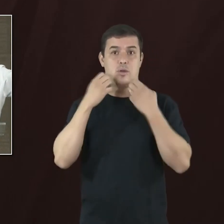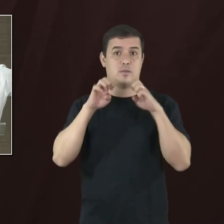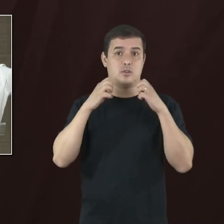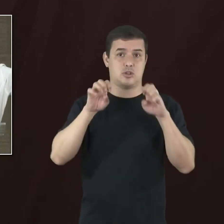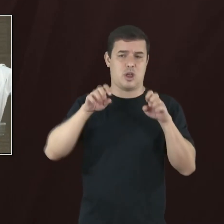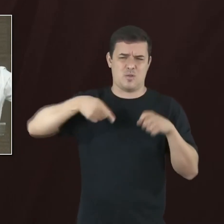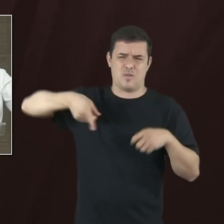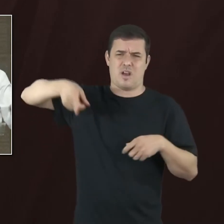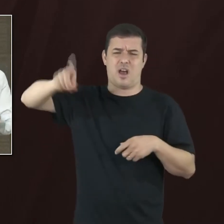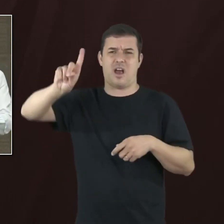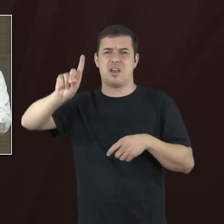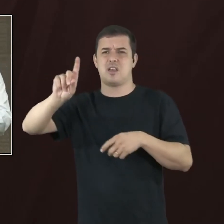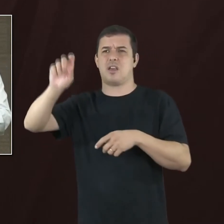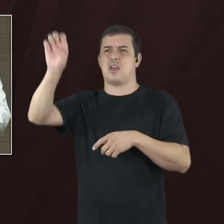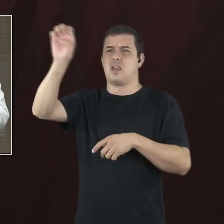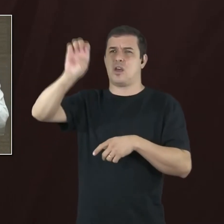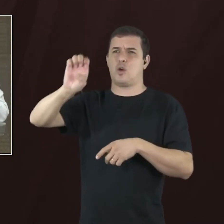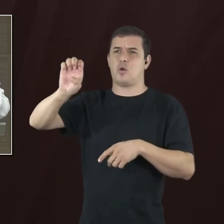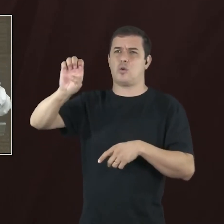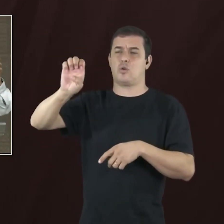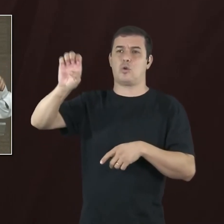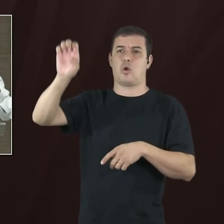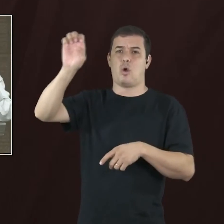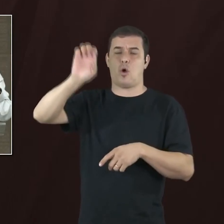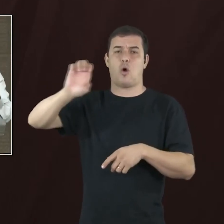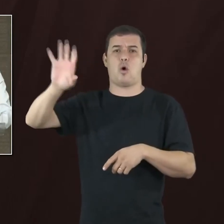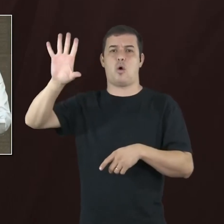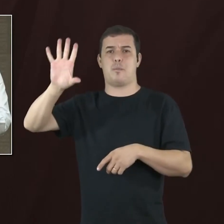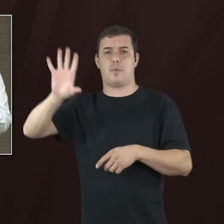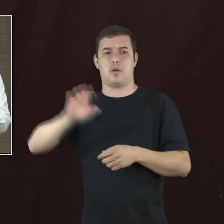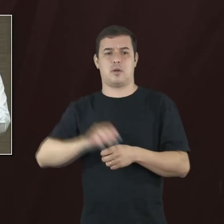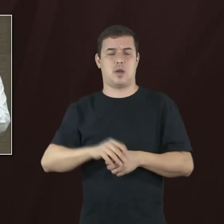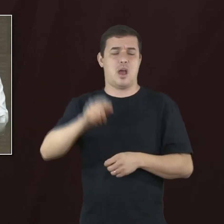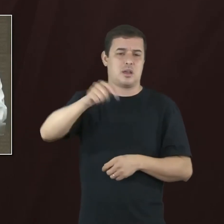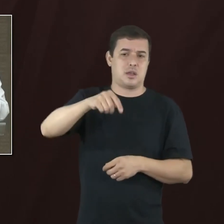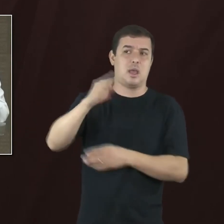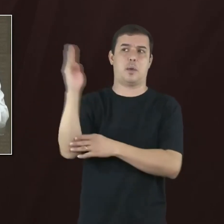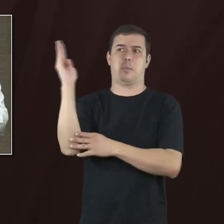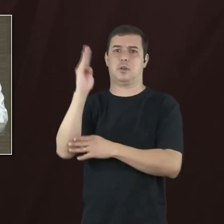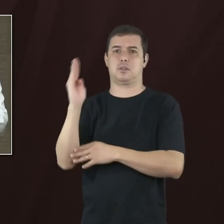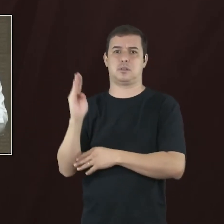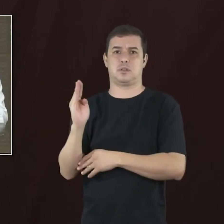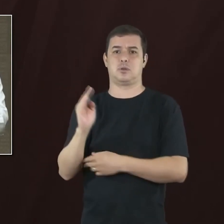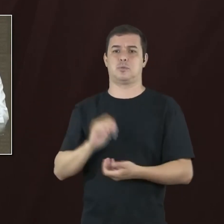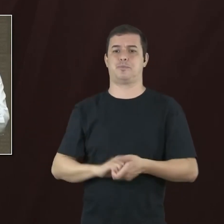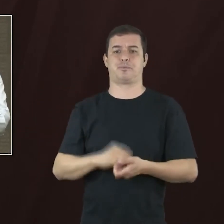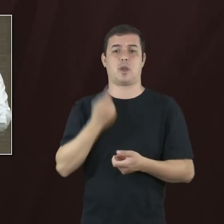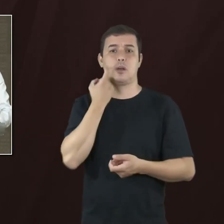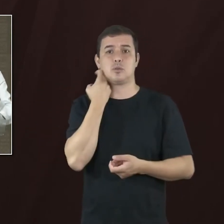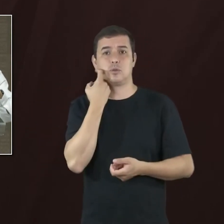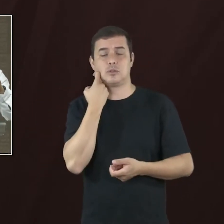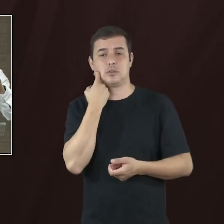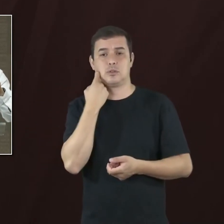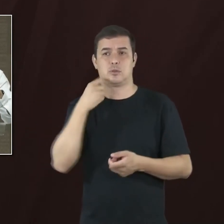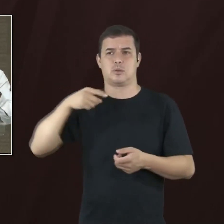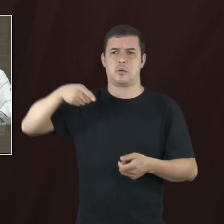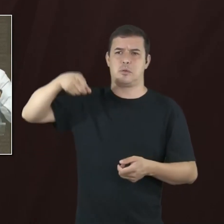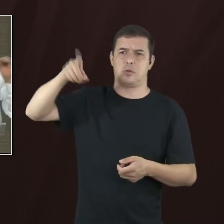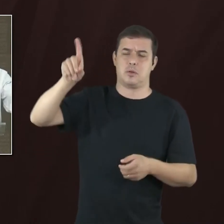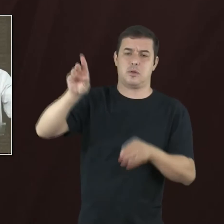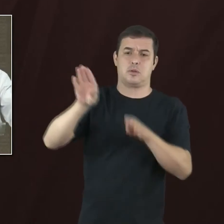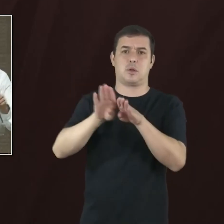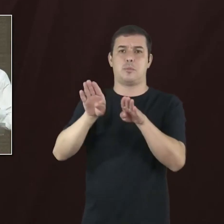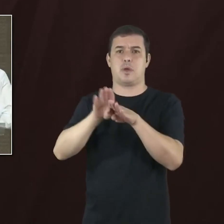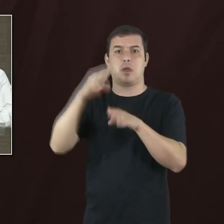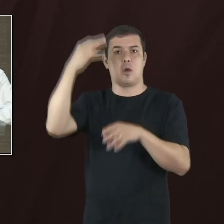para a Europa, para a América do Norte, né, onde o evangelho chegou até a China, e nós temos que levar o evangelho